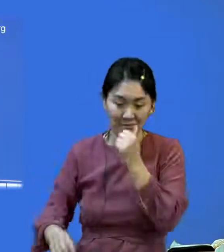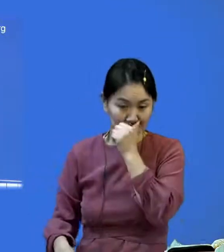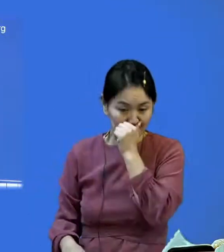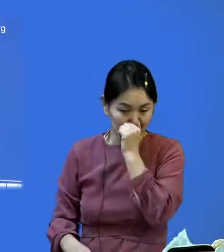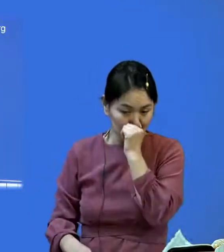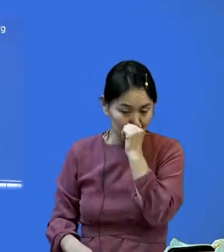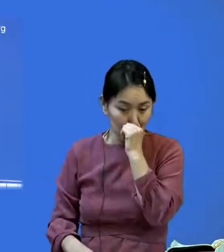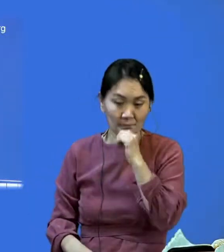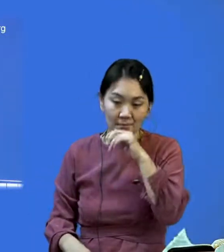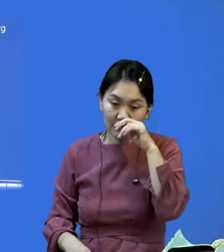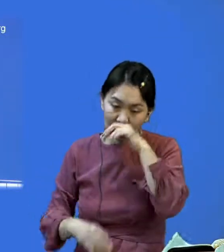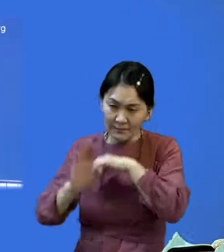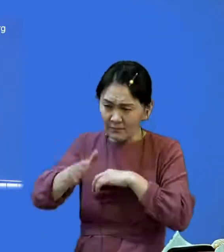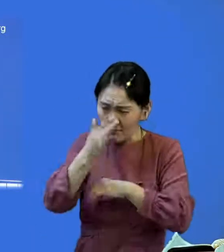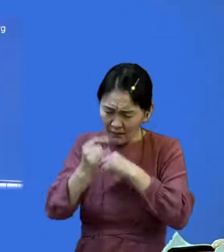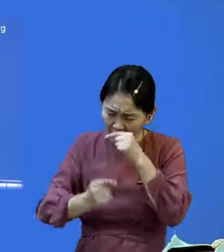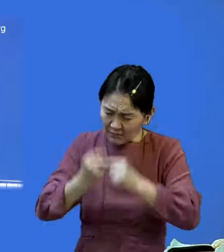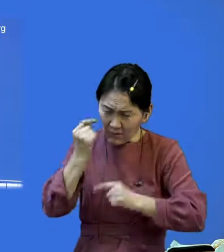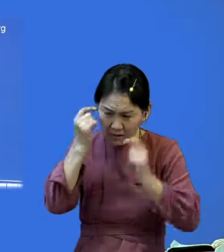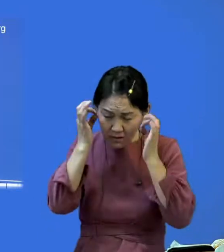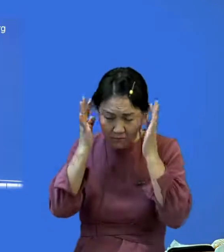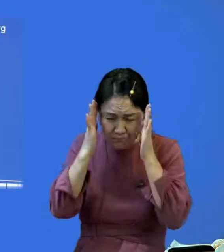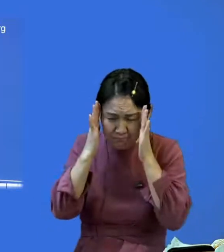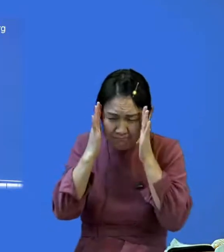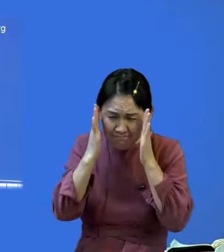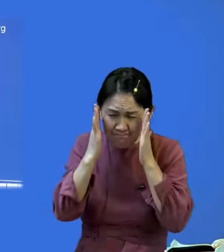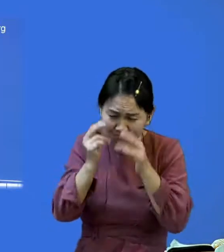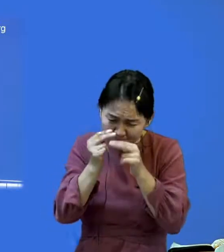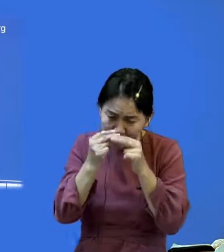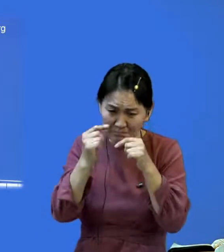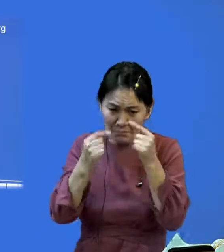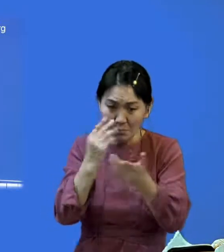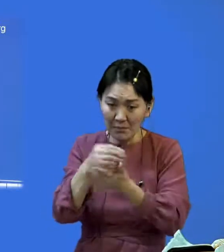Тэгэх тусмаа тэр та нарт илүү байхгүй юу? Өчүүхэн итгэлтнүү дээ.